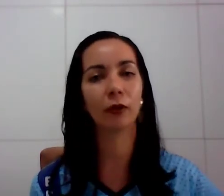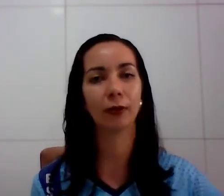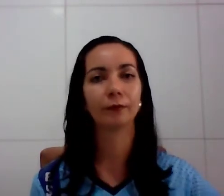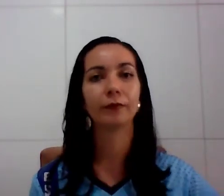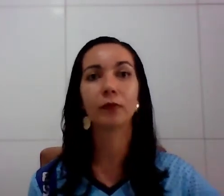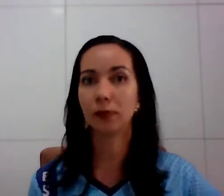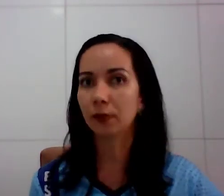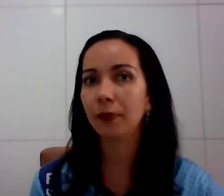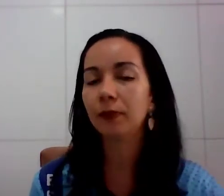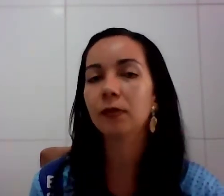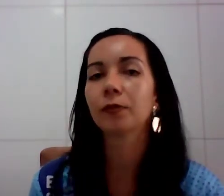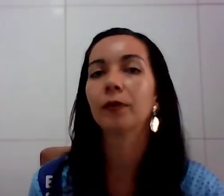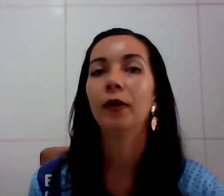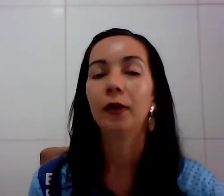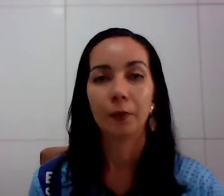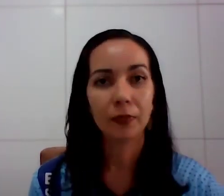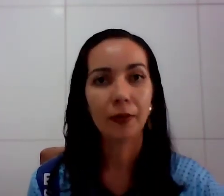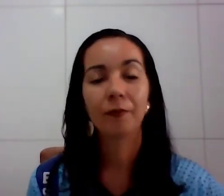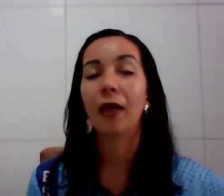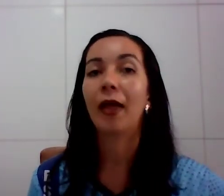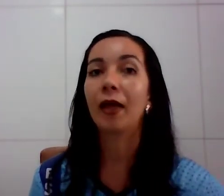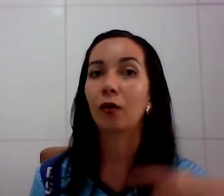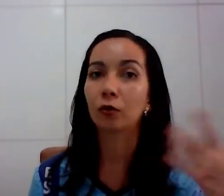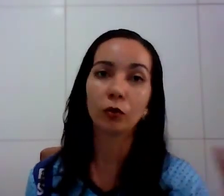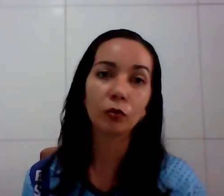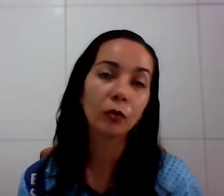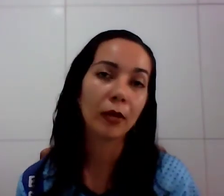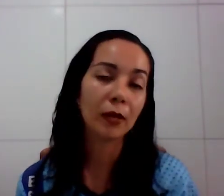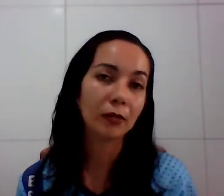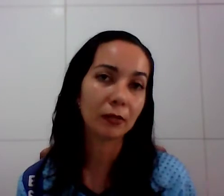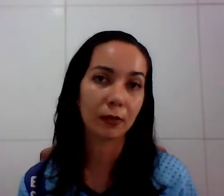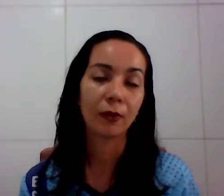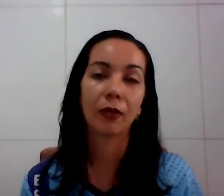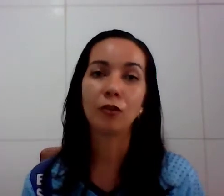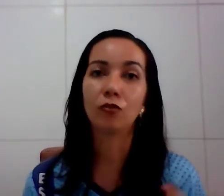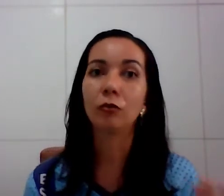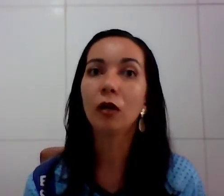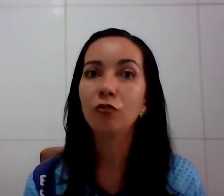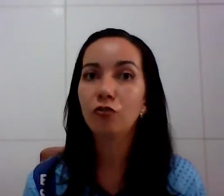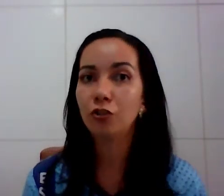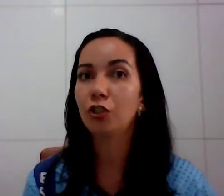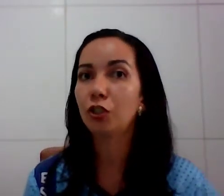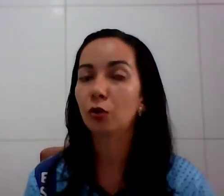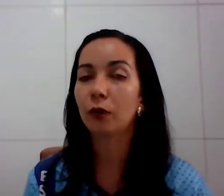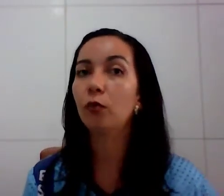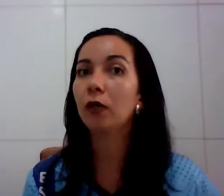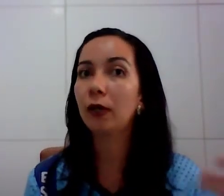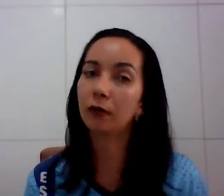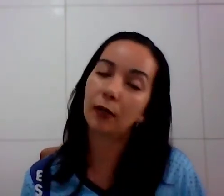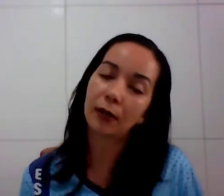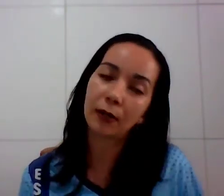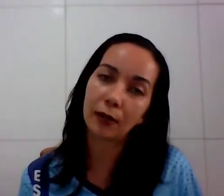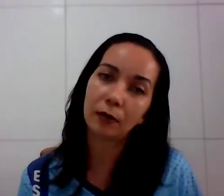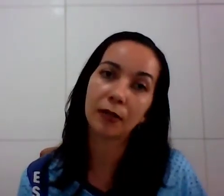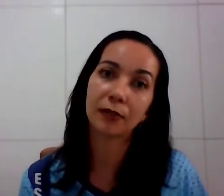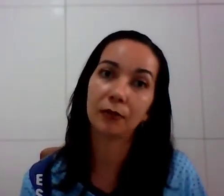história. Você sabia disso? Pois é, Heródoto, esse estudante de história, o grego, ele era grego, nasceu